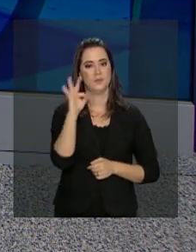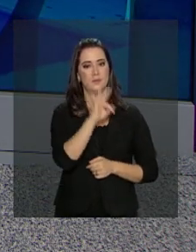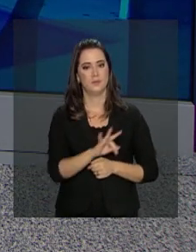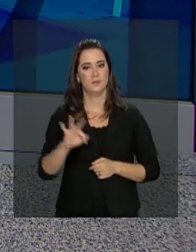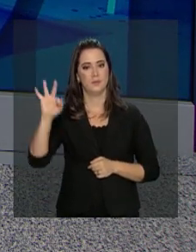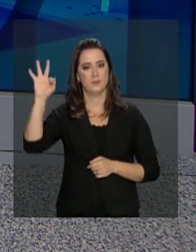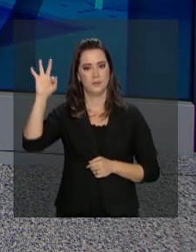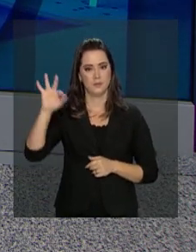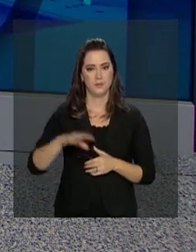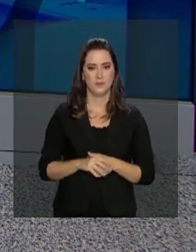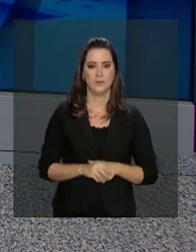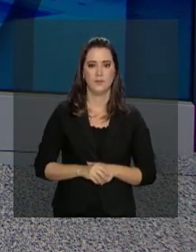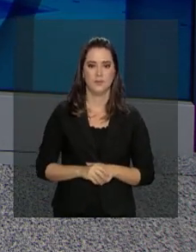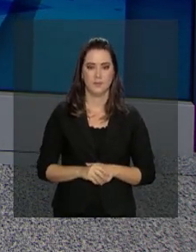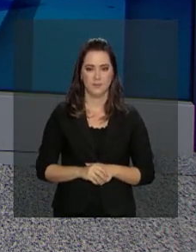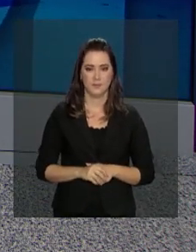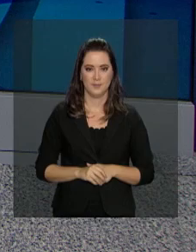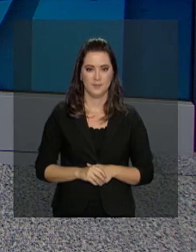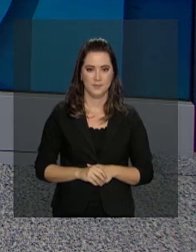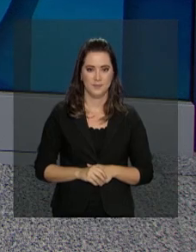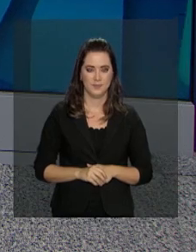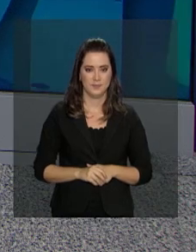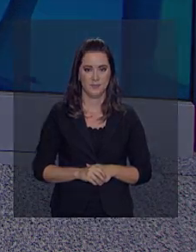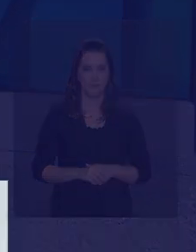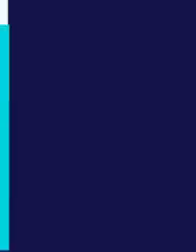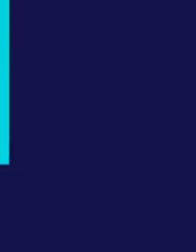NBR, a TV do governo federal.